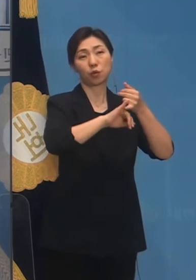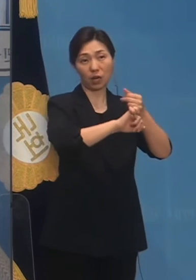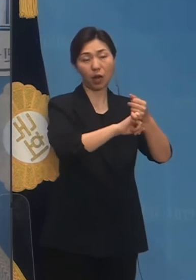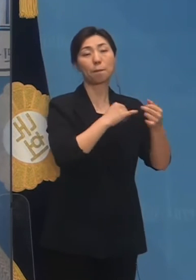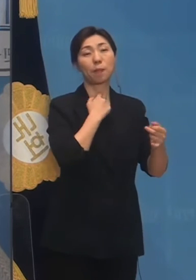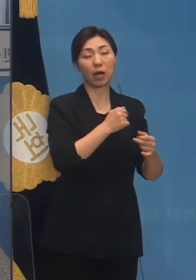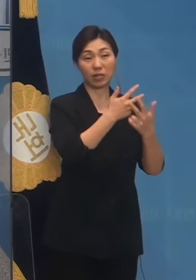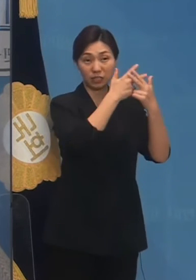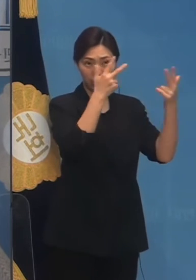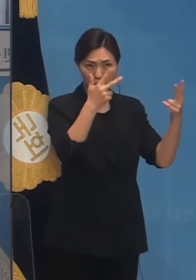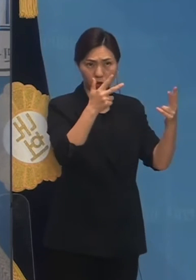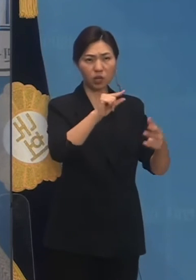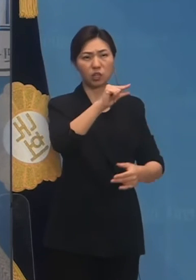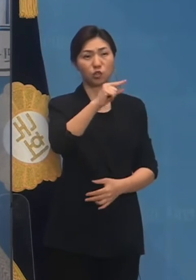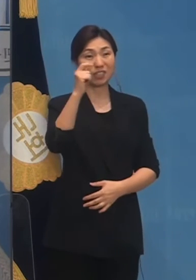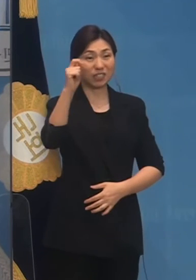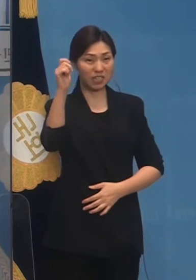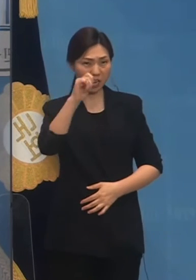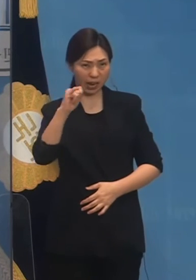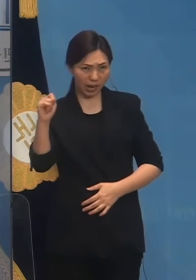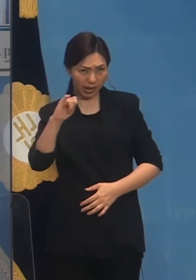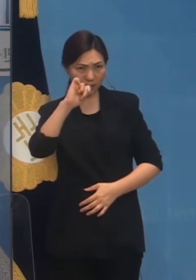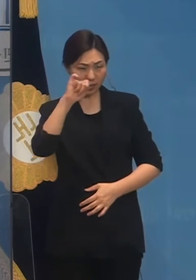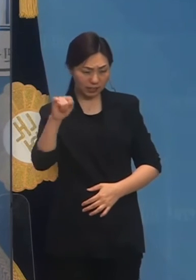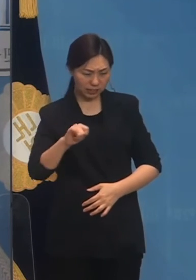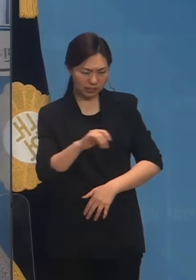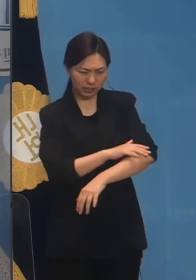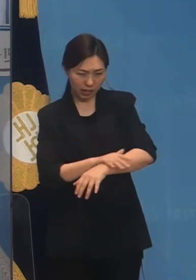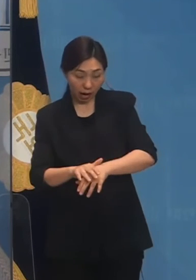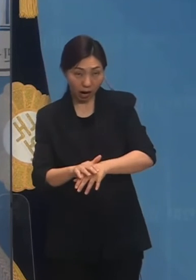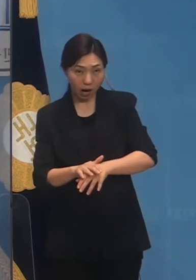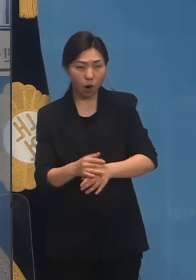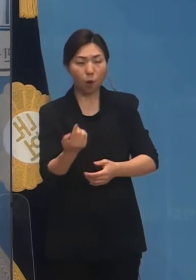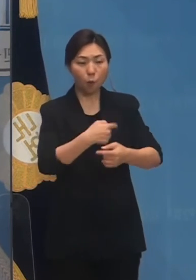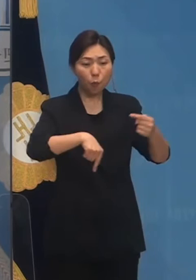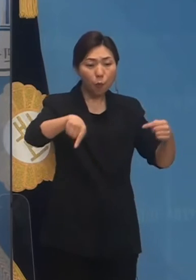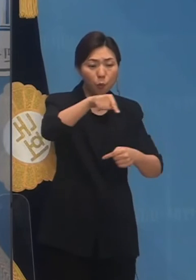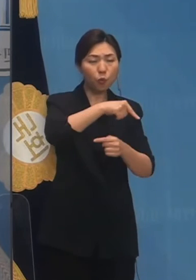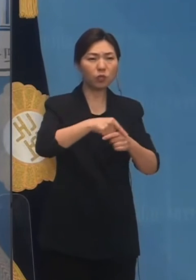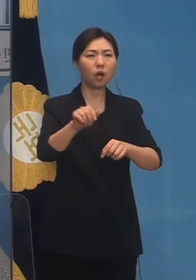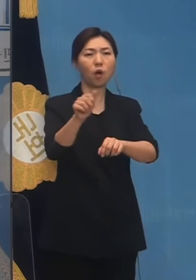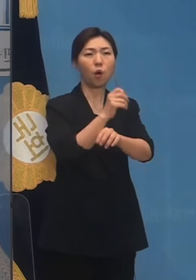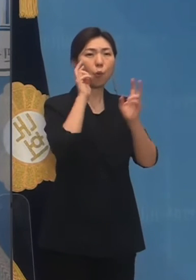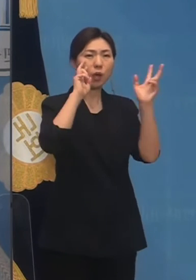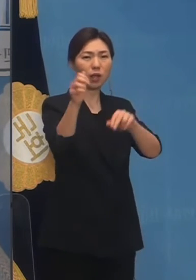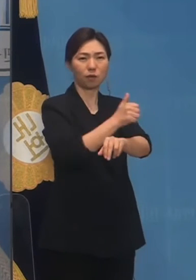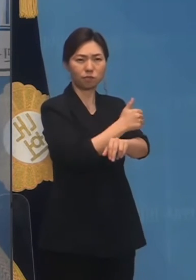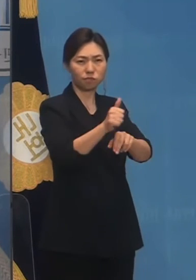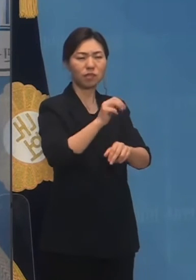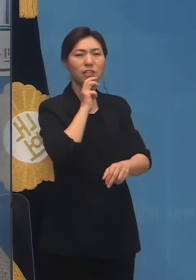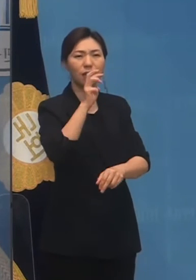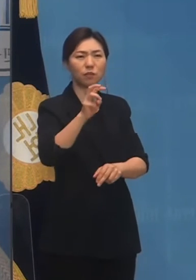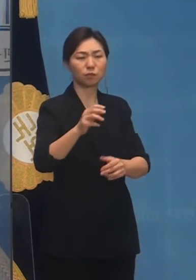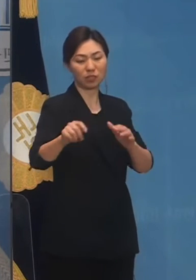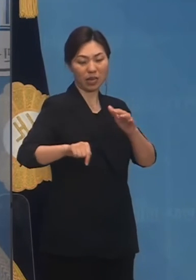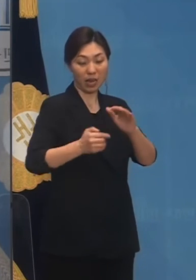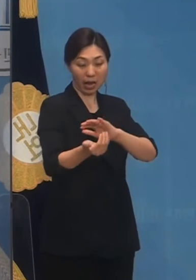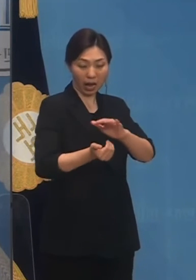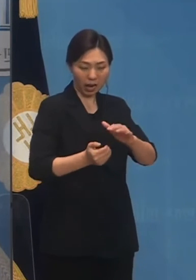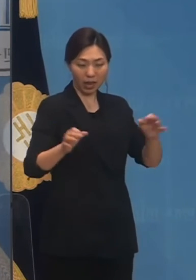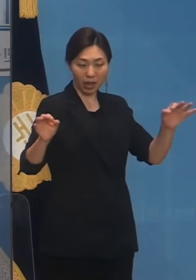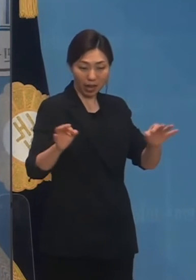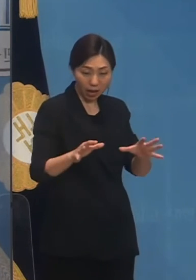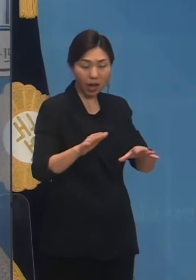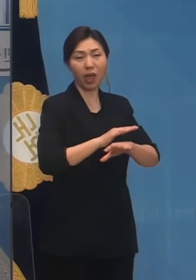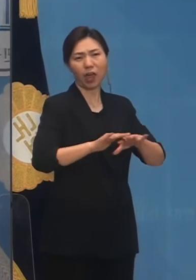조속히 진행되도록 적극 협력해서 출퇴근 30분대 교통정책을 현실화하겠습니다. 넷째,